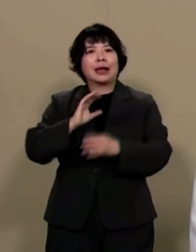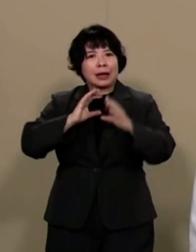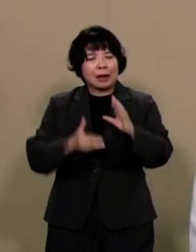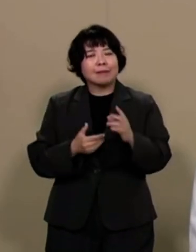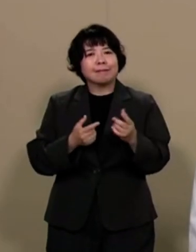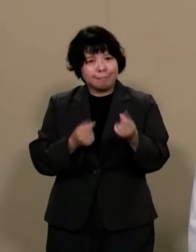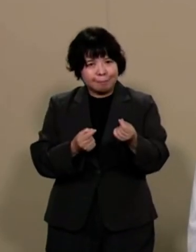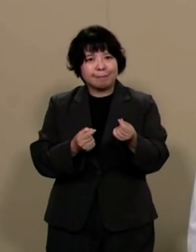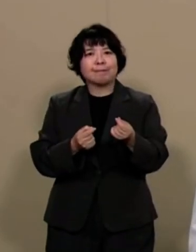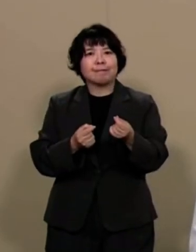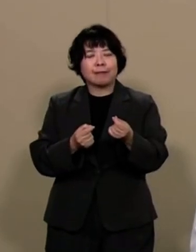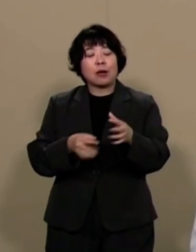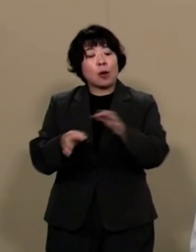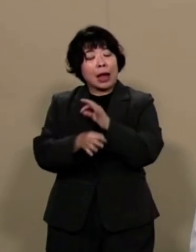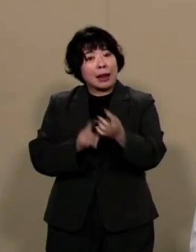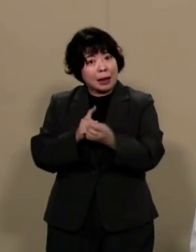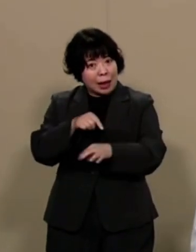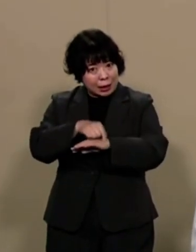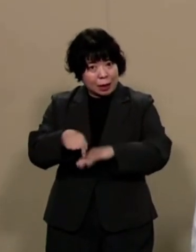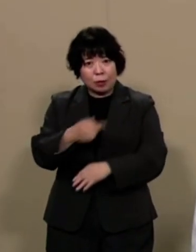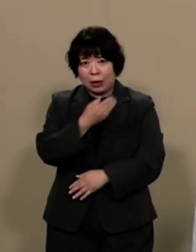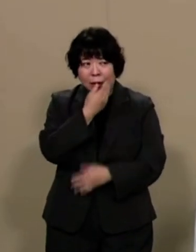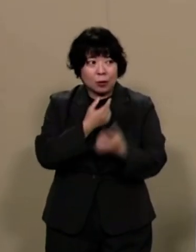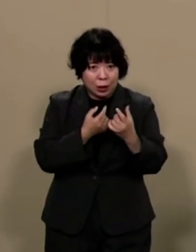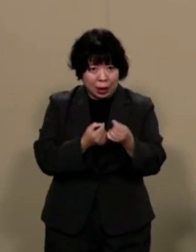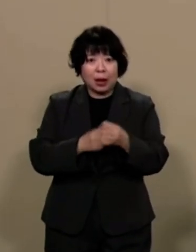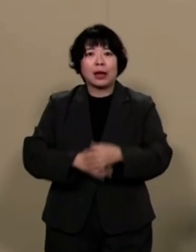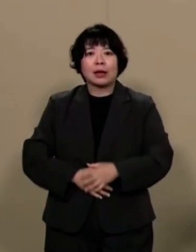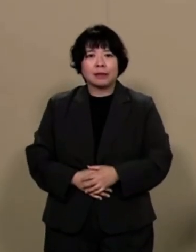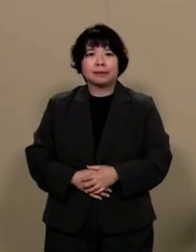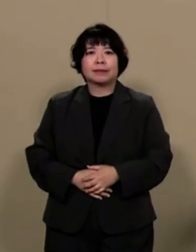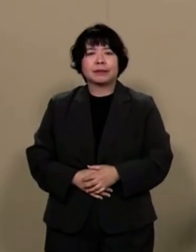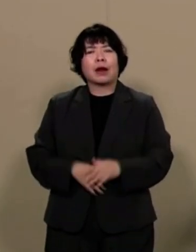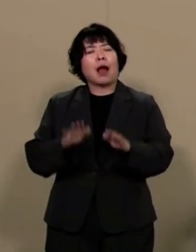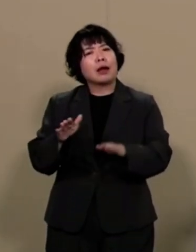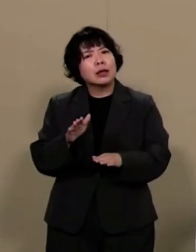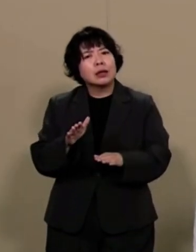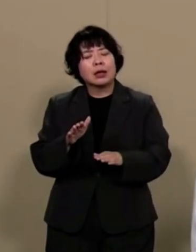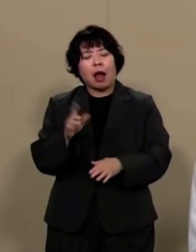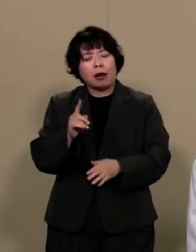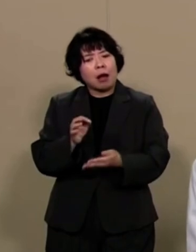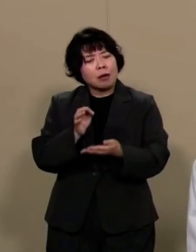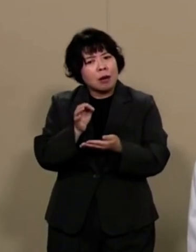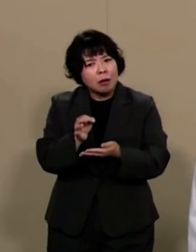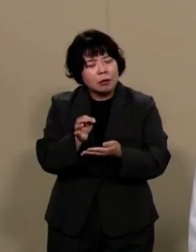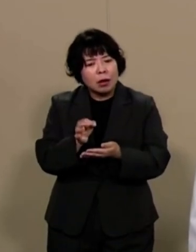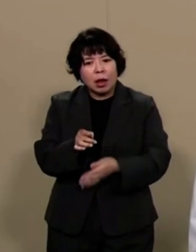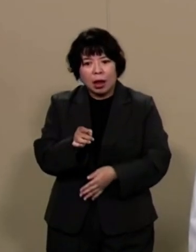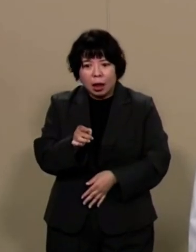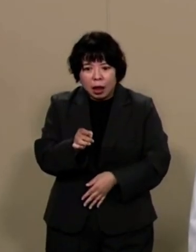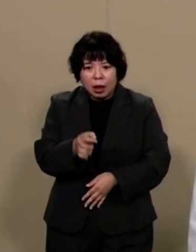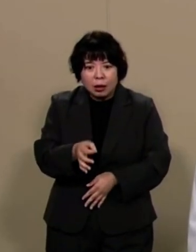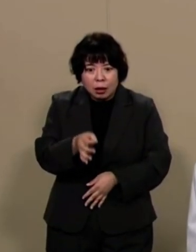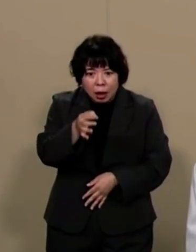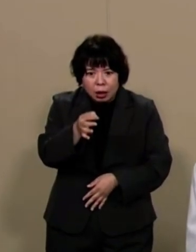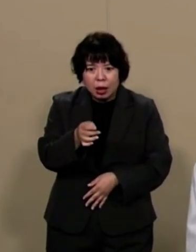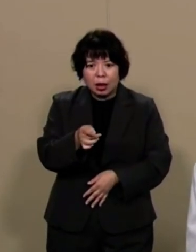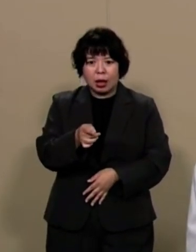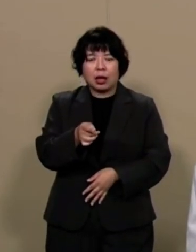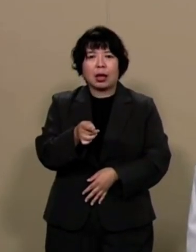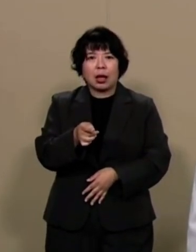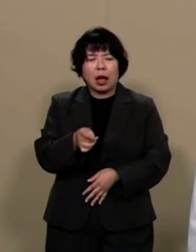重要なのが経済対策ですよね最近はですね何を買うにしてもえこんなに高かった